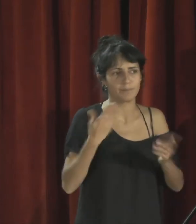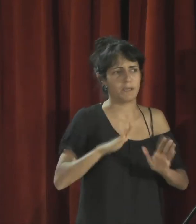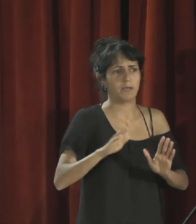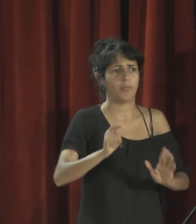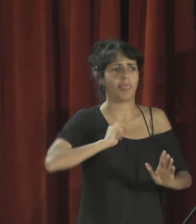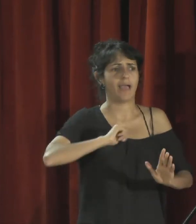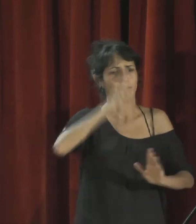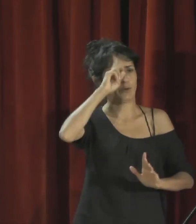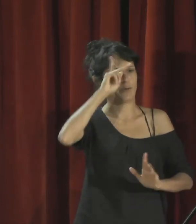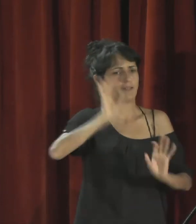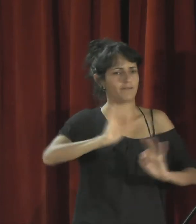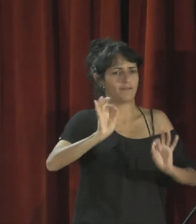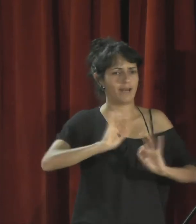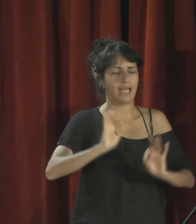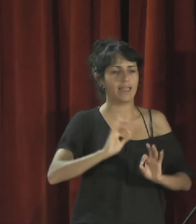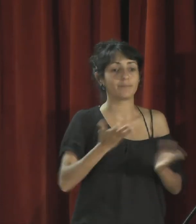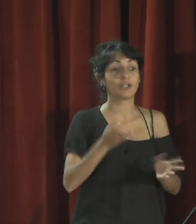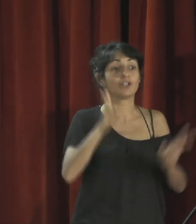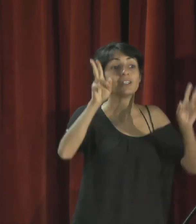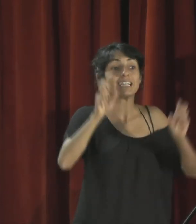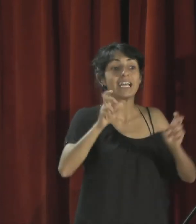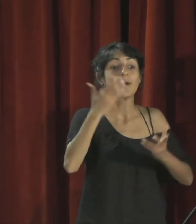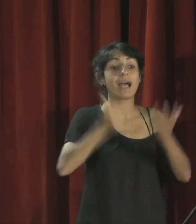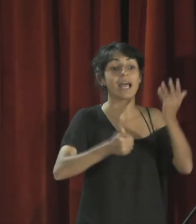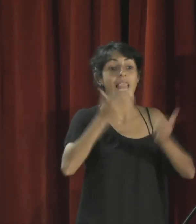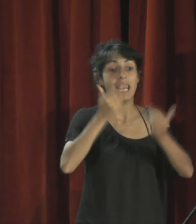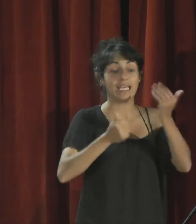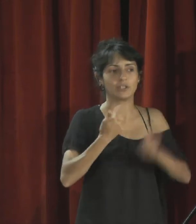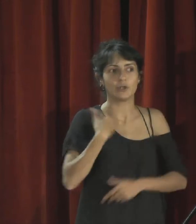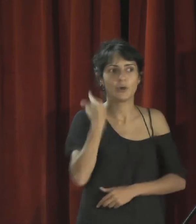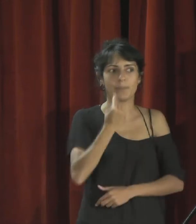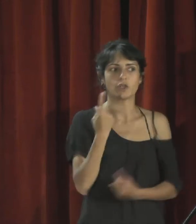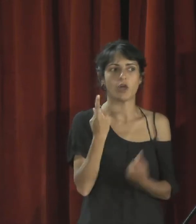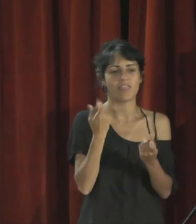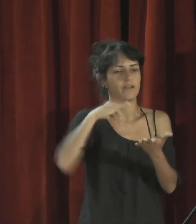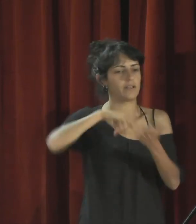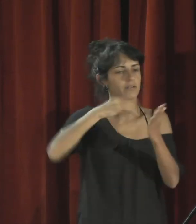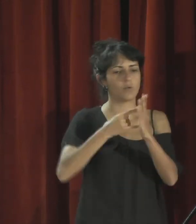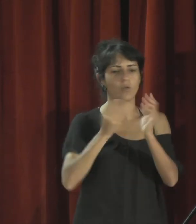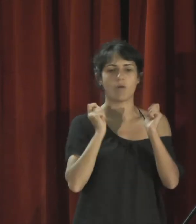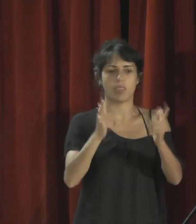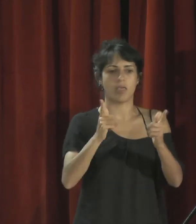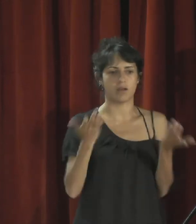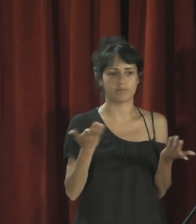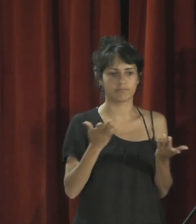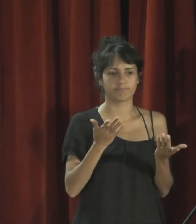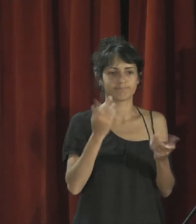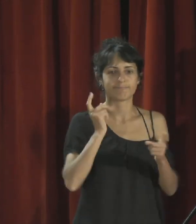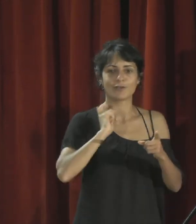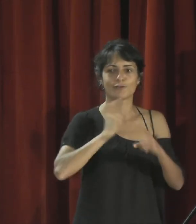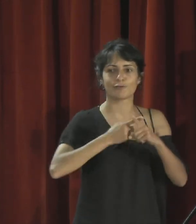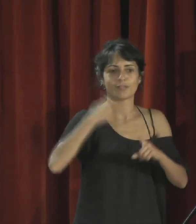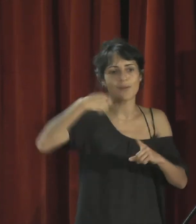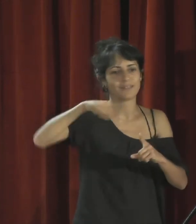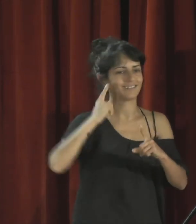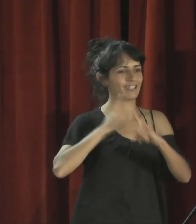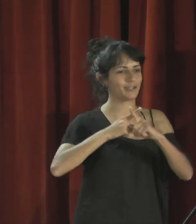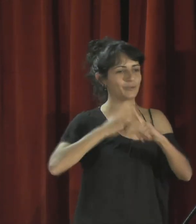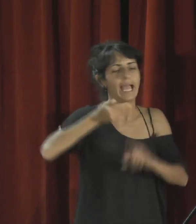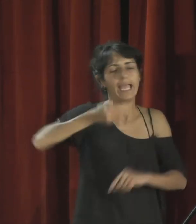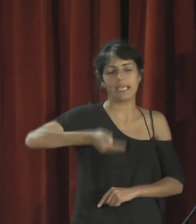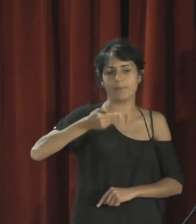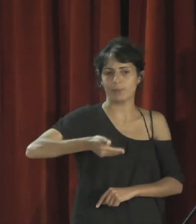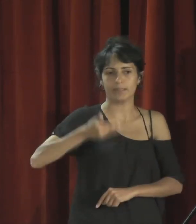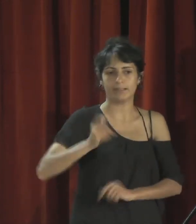evidentes dificultades do sector lácteo para poñerlle solución en todos estes anos que leva gobernando, e non o fixo.